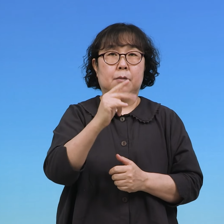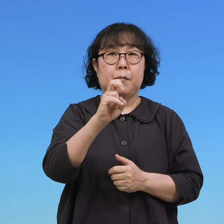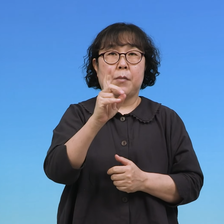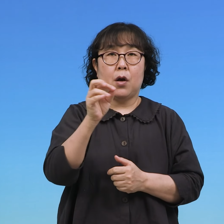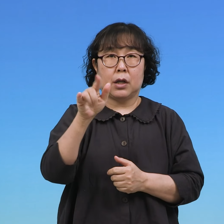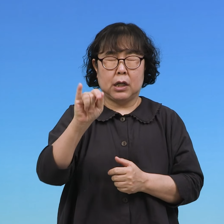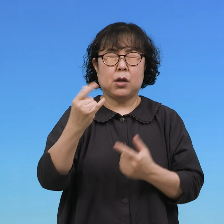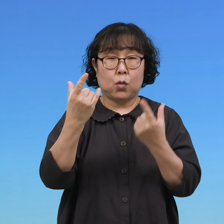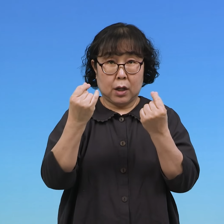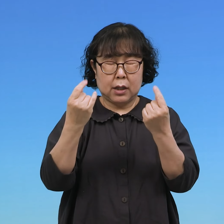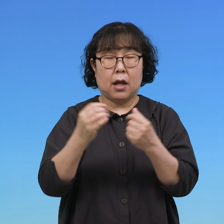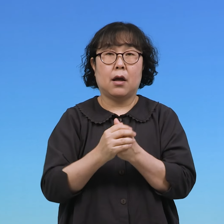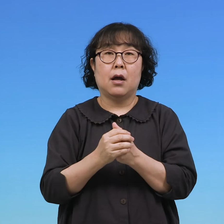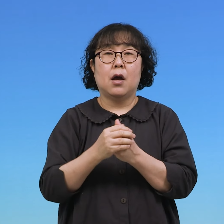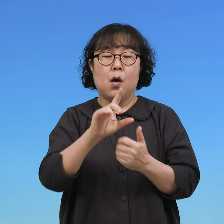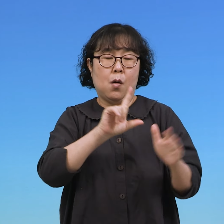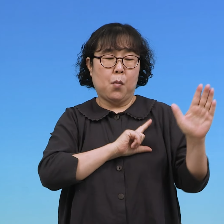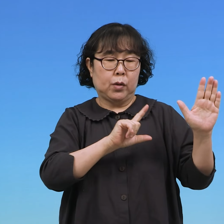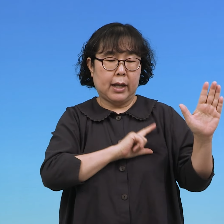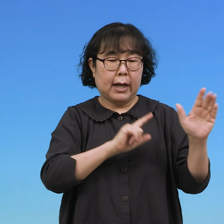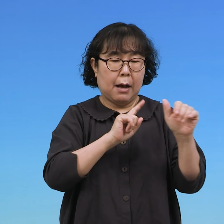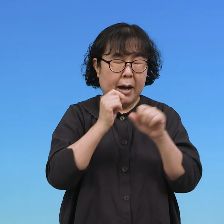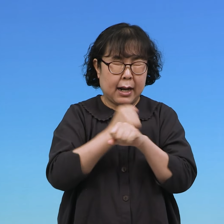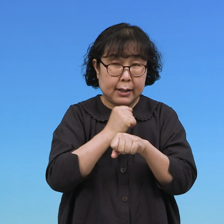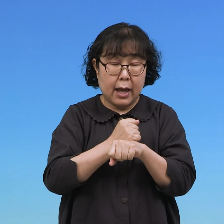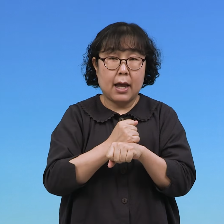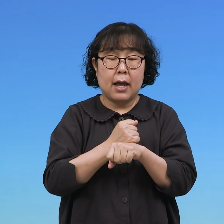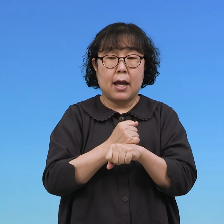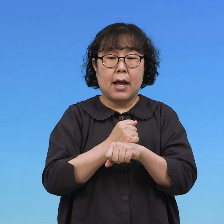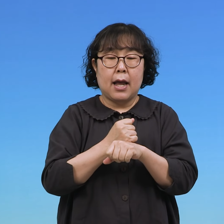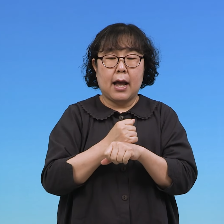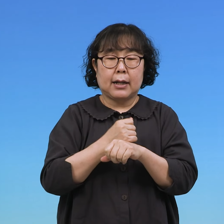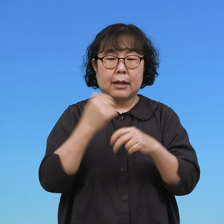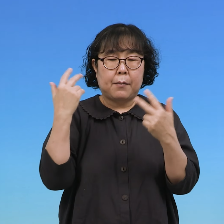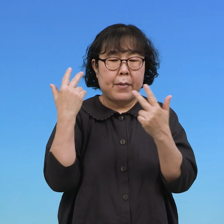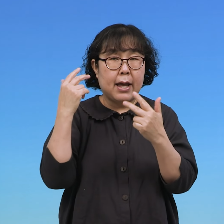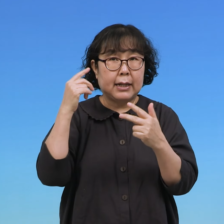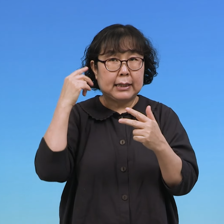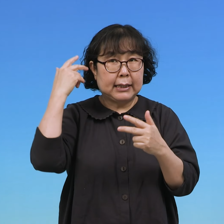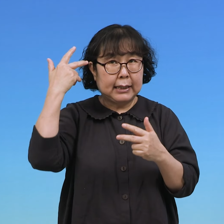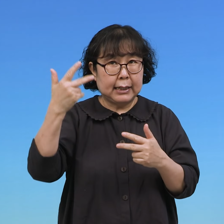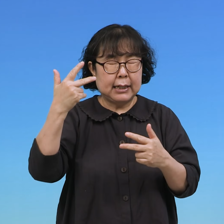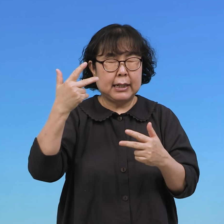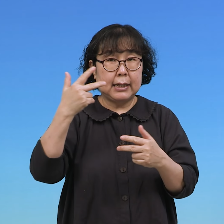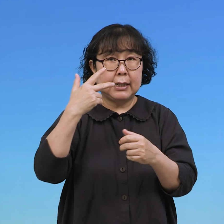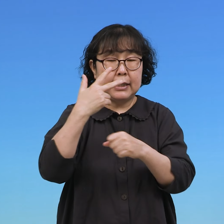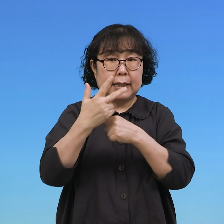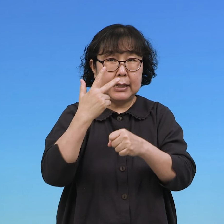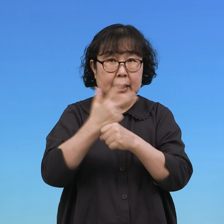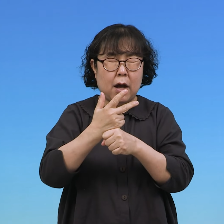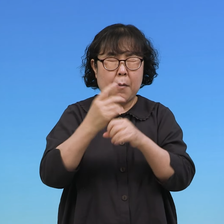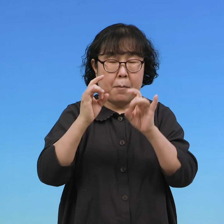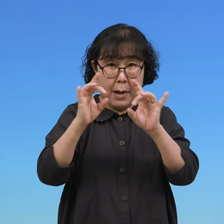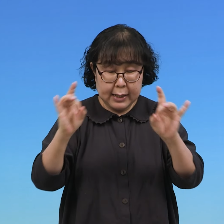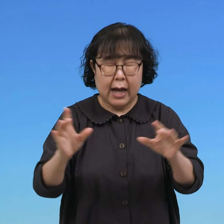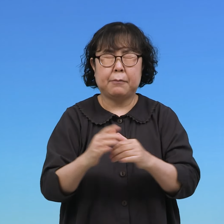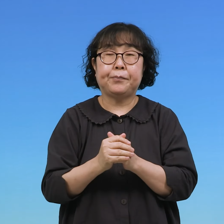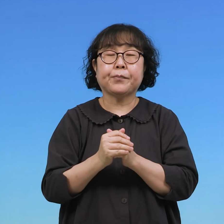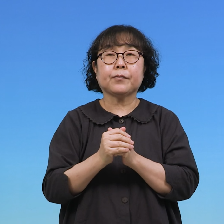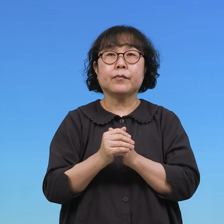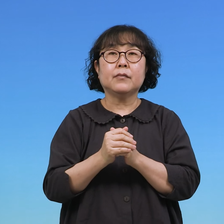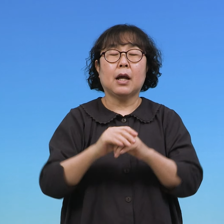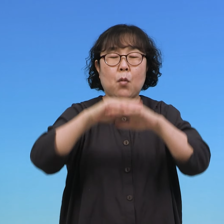10절 12절입니다. 모세가 그들에게 명령하여 이르기를 매 7년 끝해 곧 면제년의 초막절에